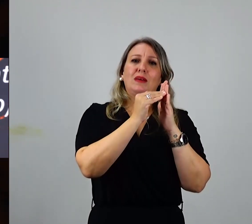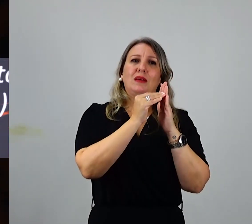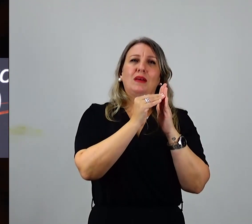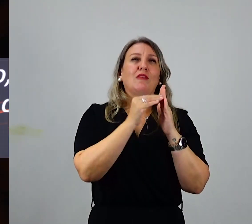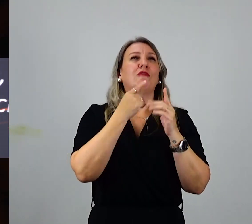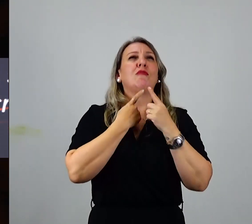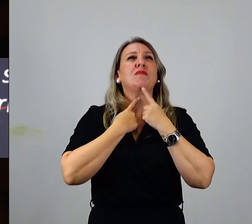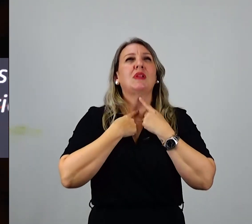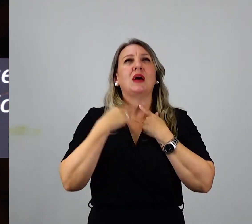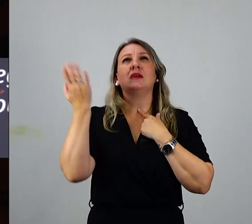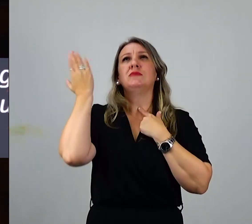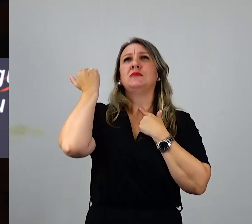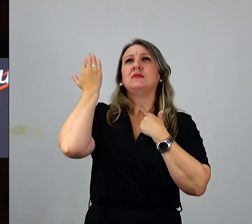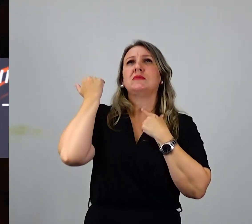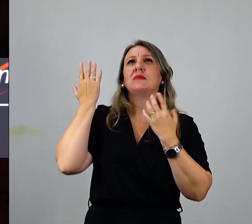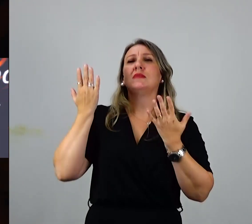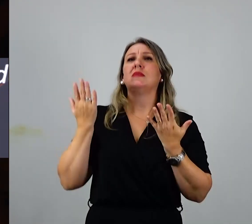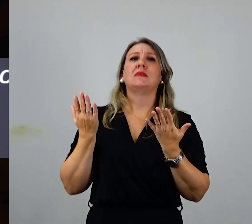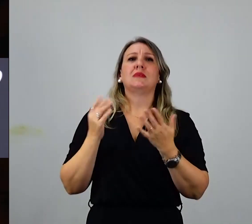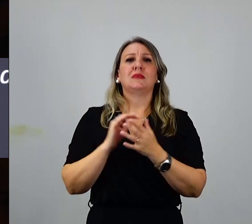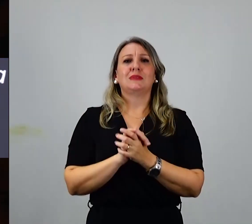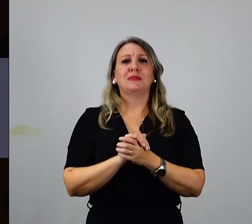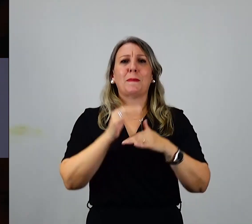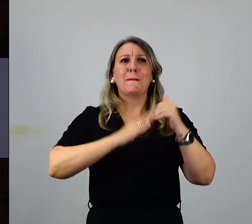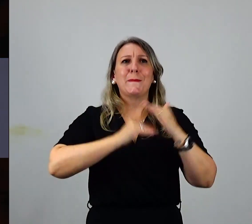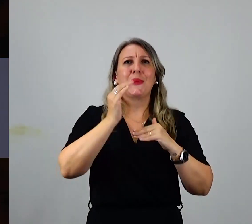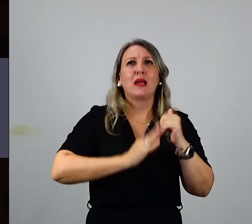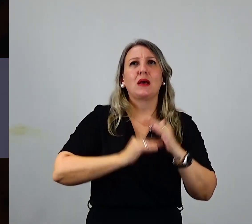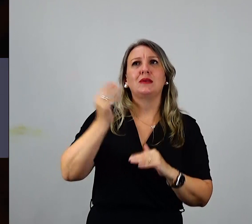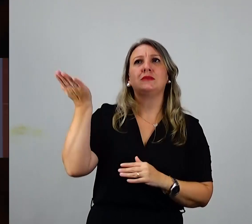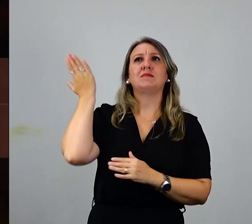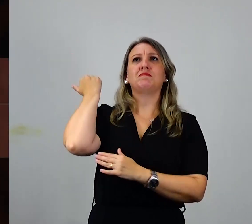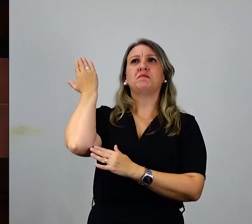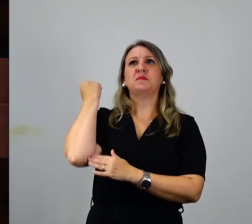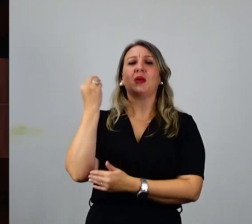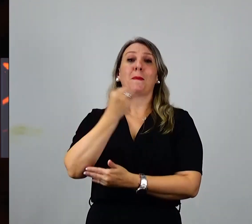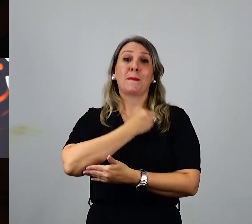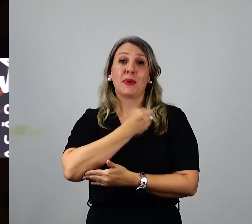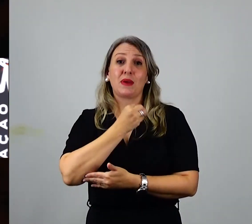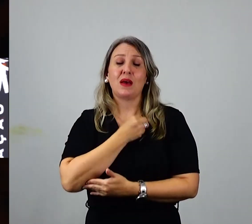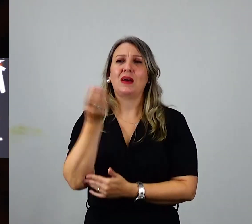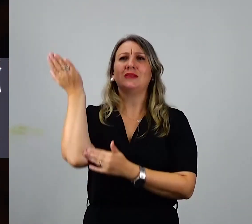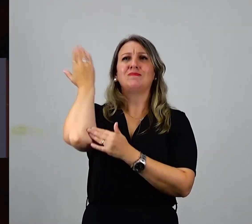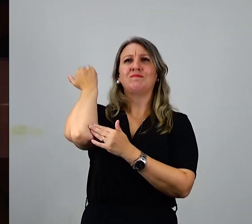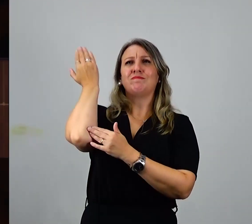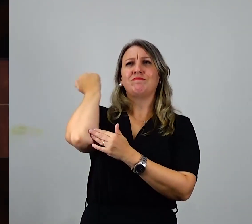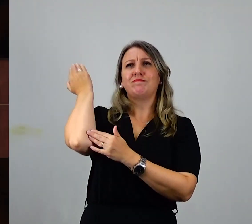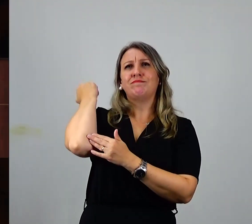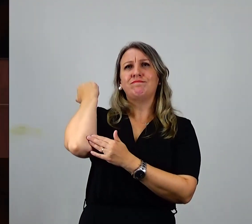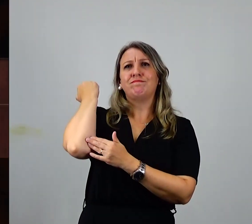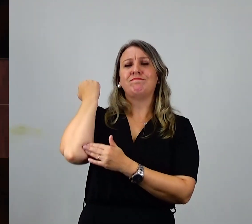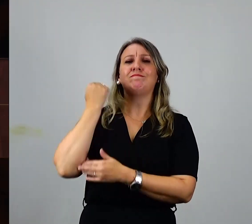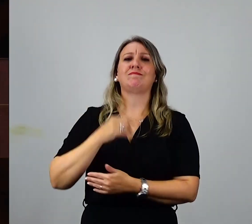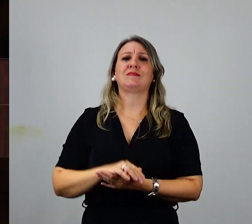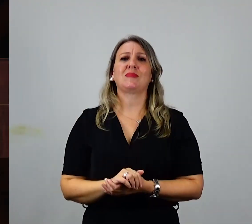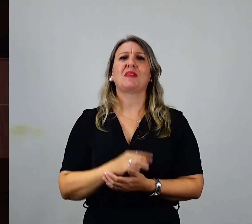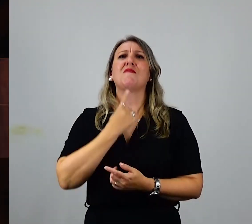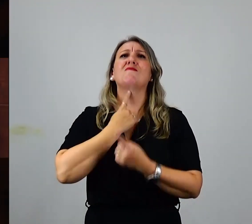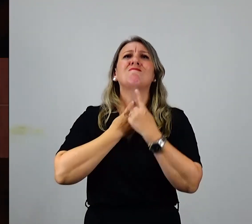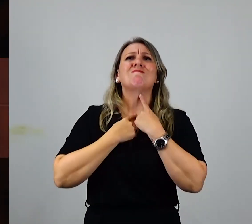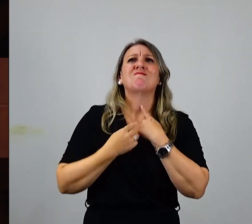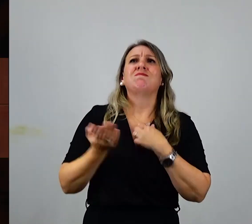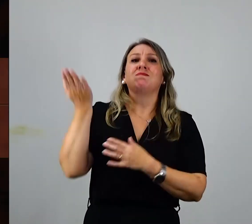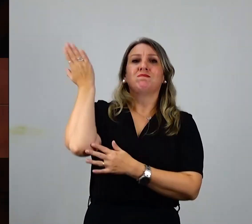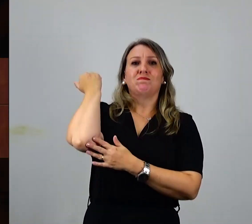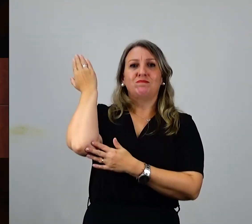certos hábitos, certos pecados, certos desejos, certas